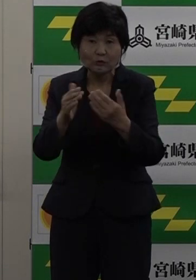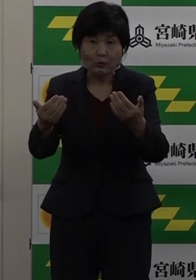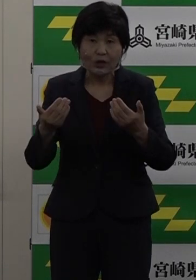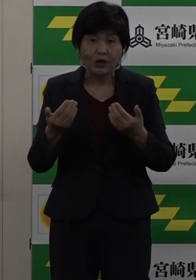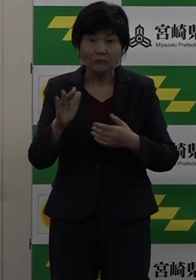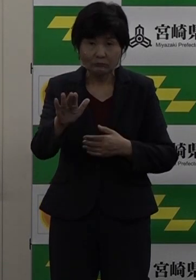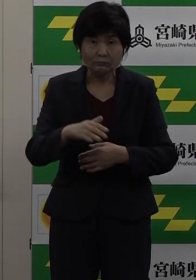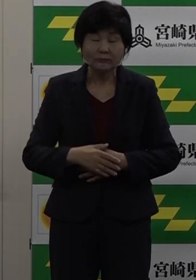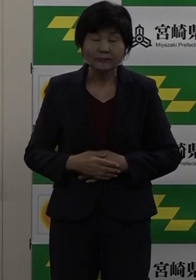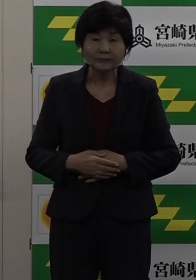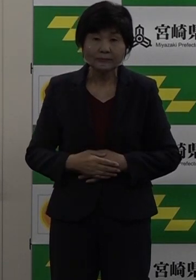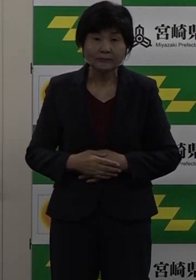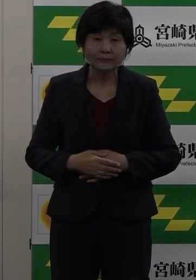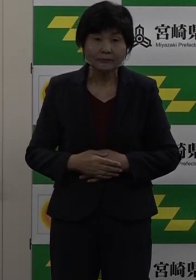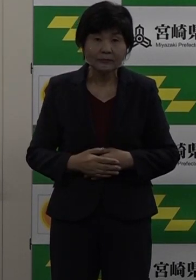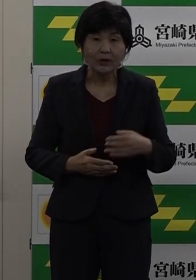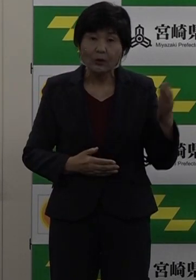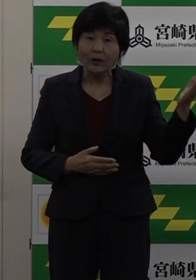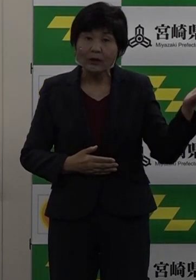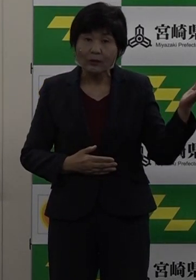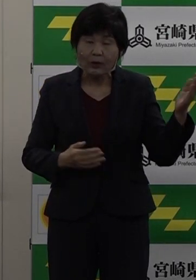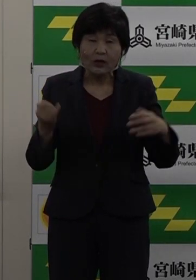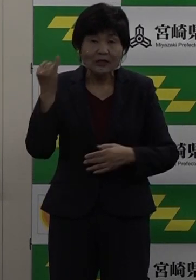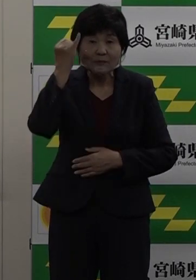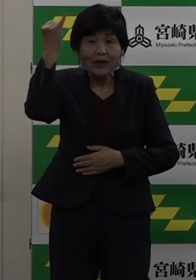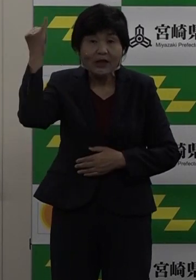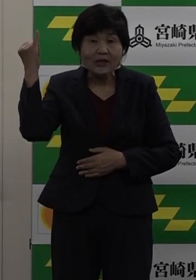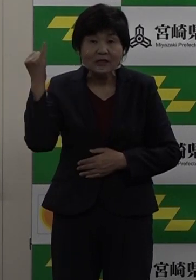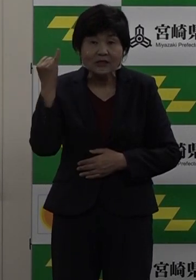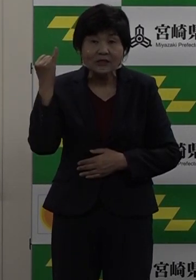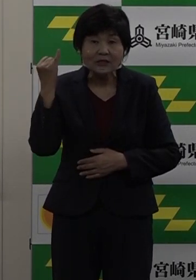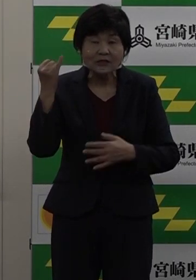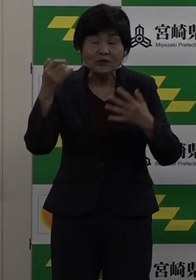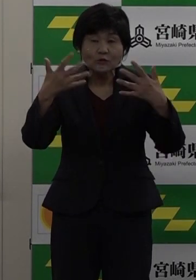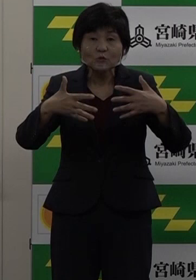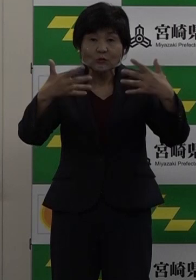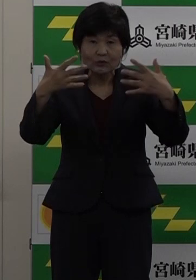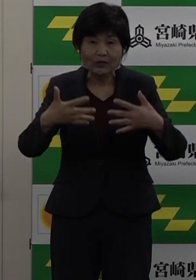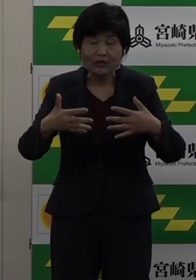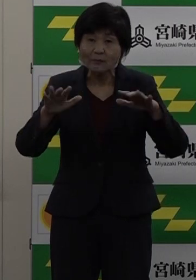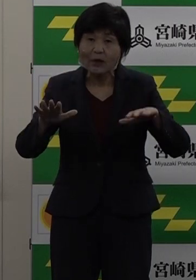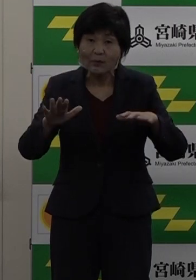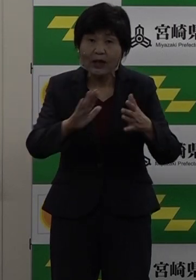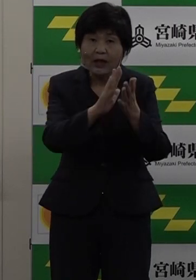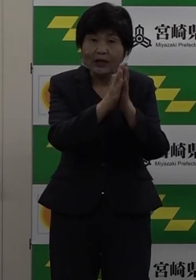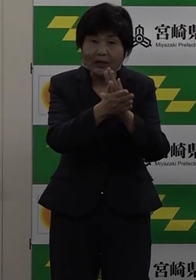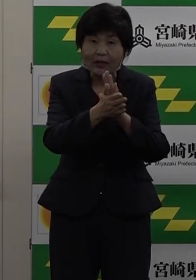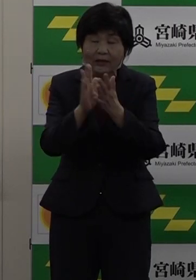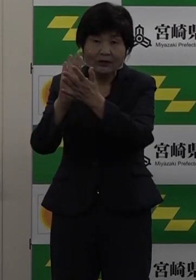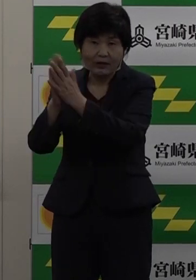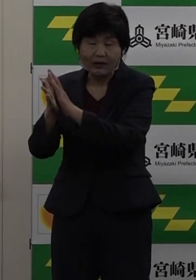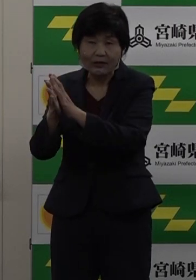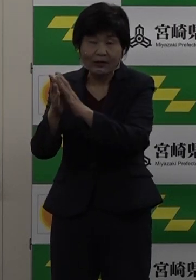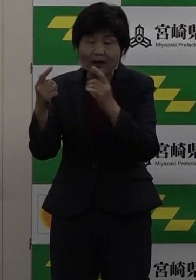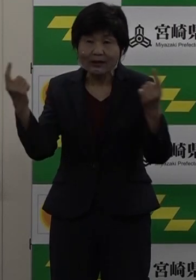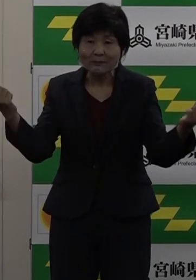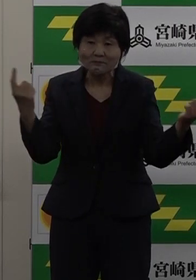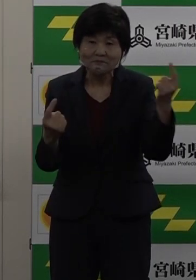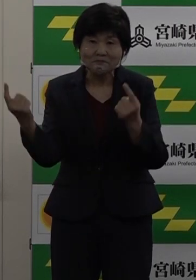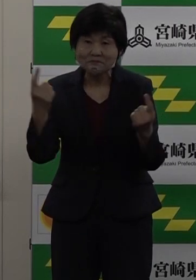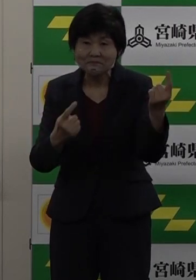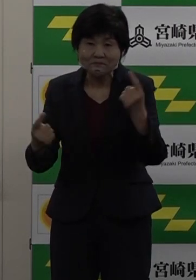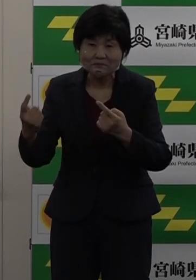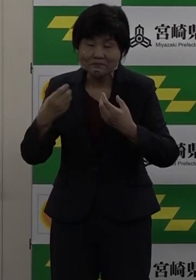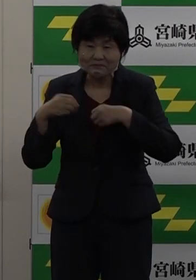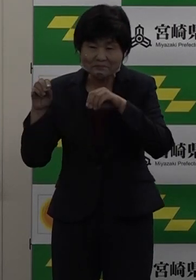が、イメージ図であります。特に今の時点では県外からの感染持ち込みをぐっと警